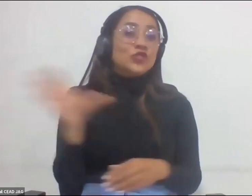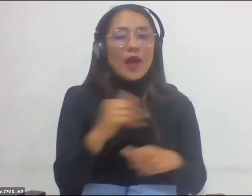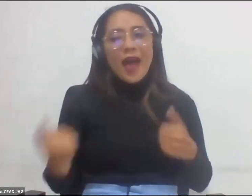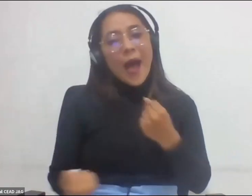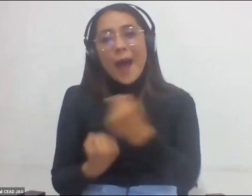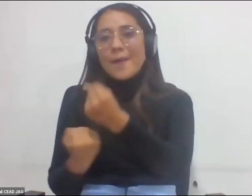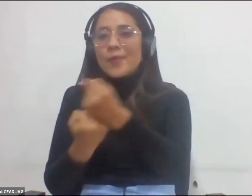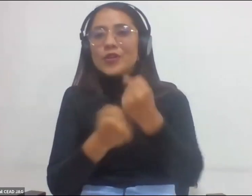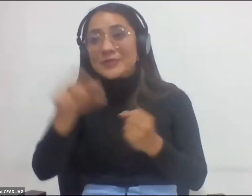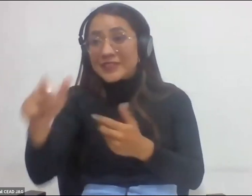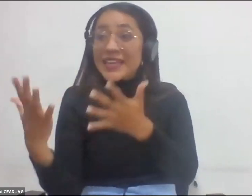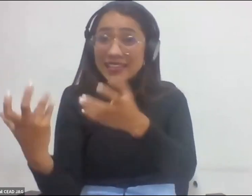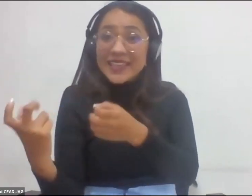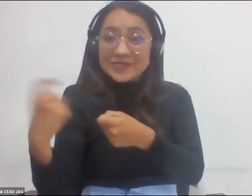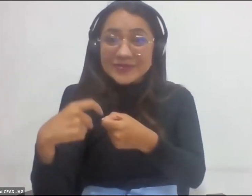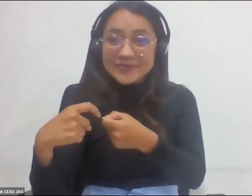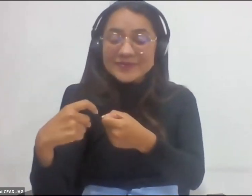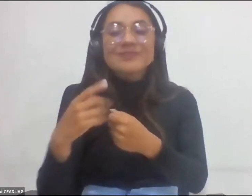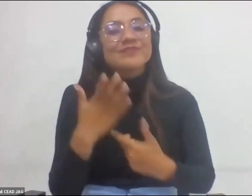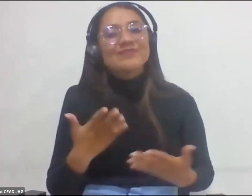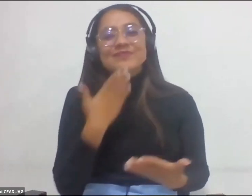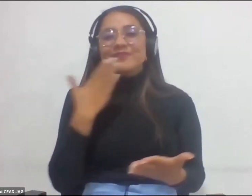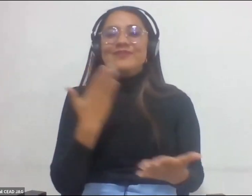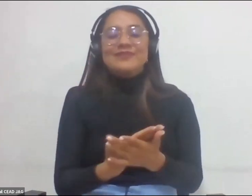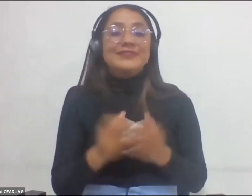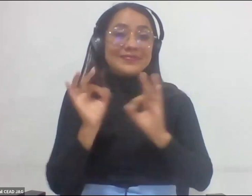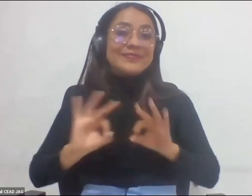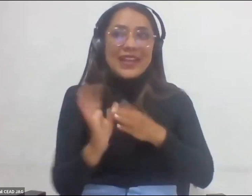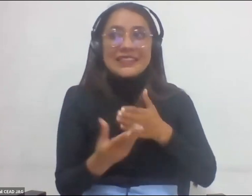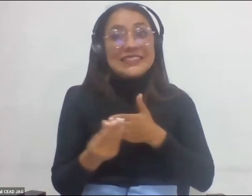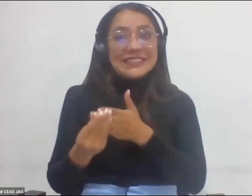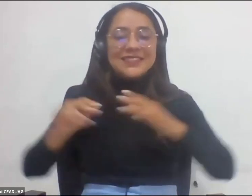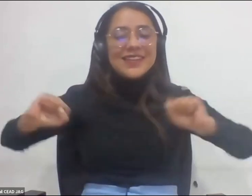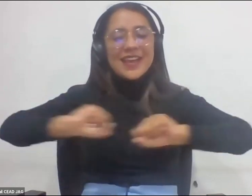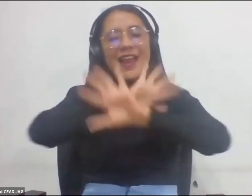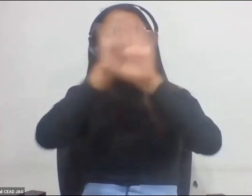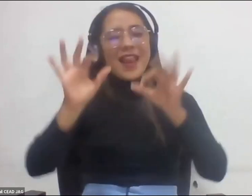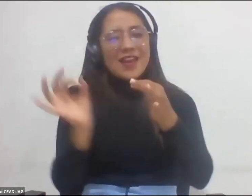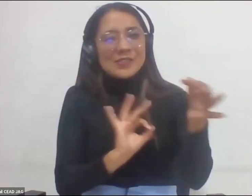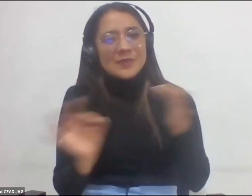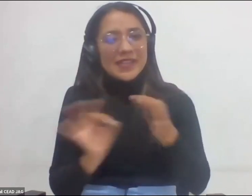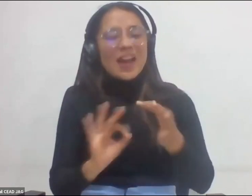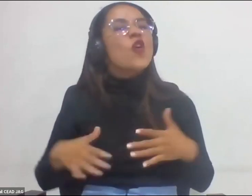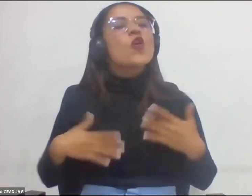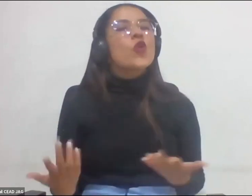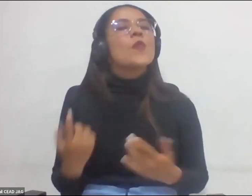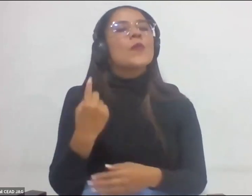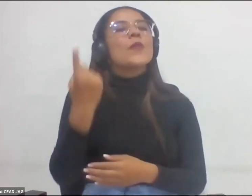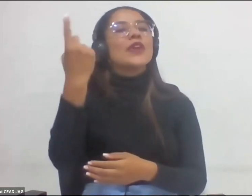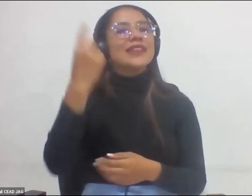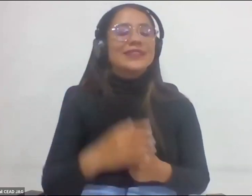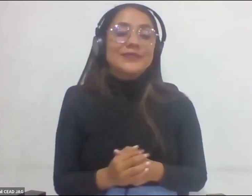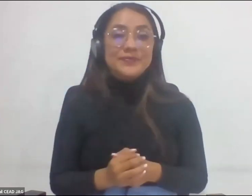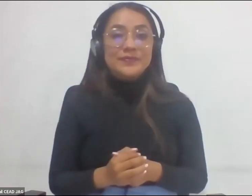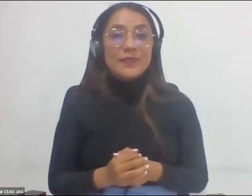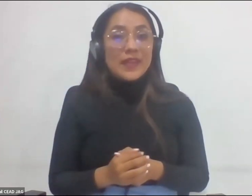beneficiarios con este con esta Claridad que queremos dar con la operación de la política Tan pronto